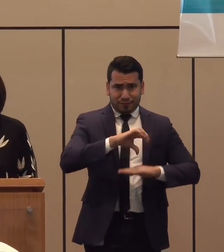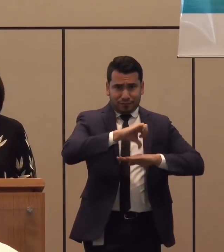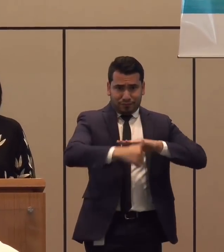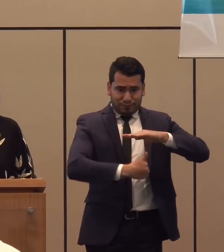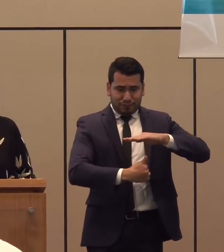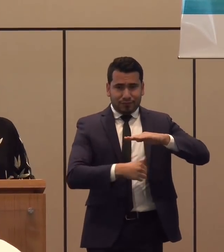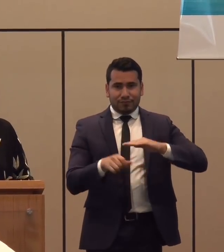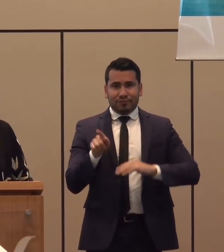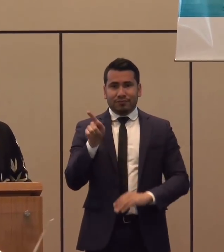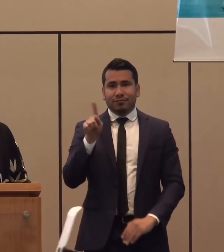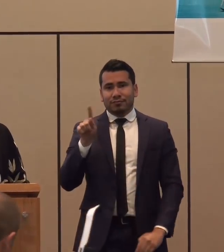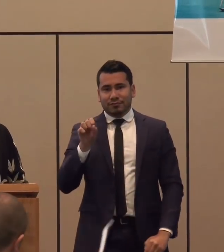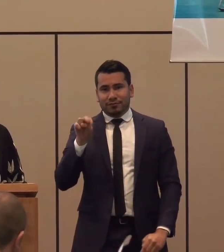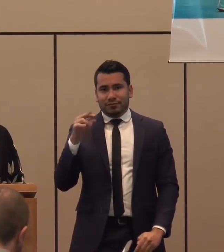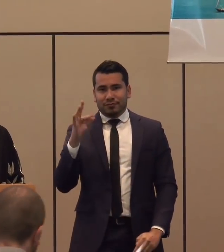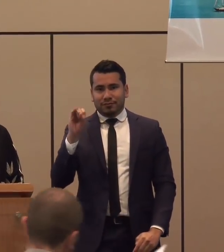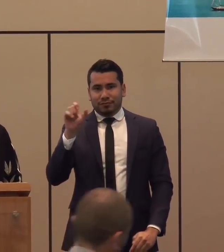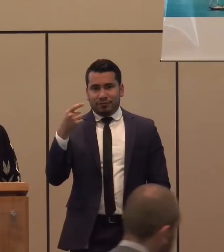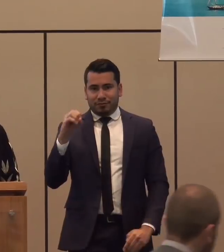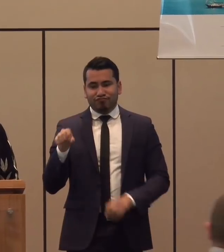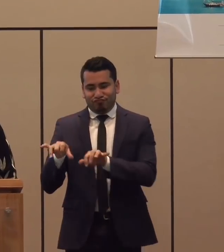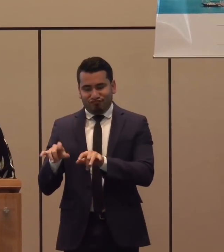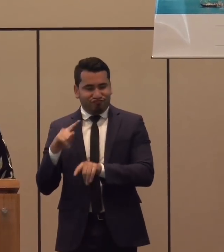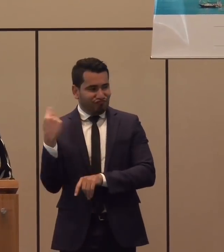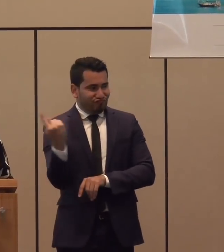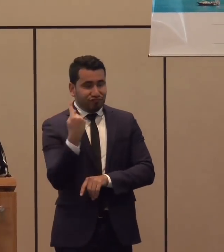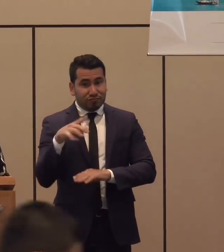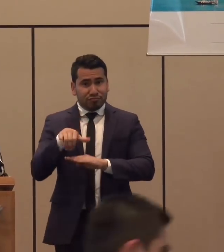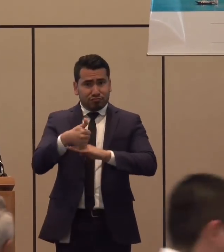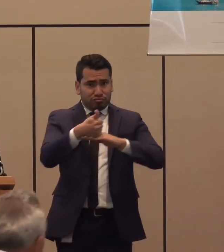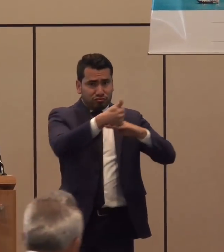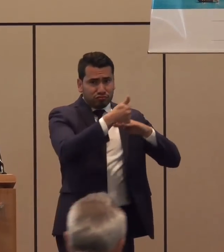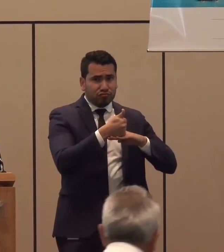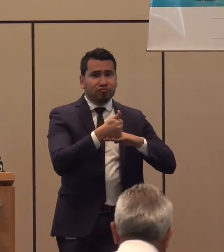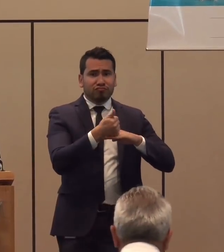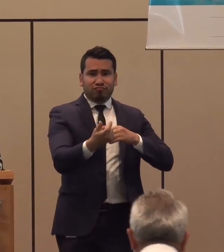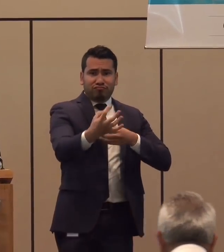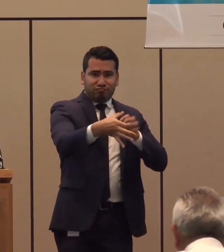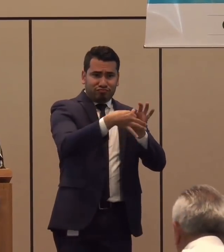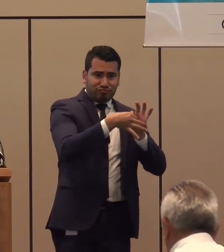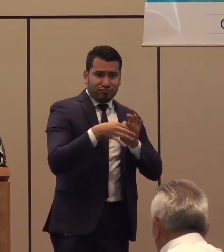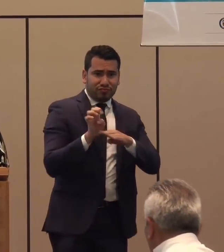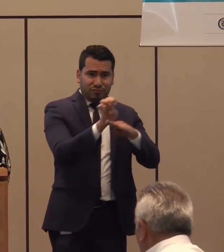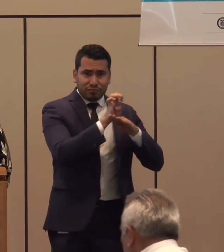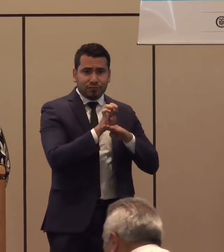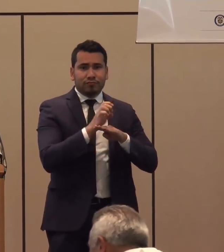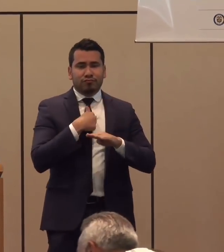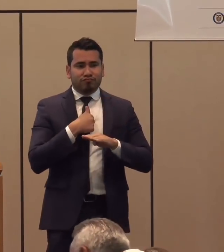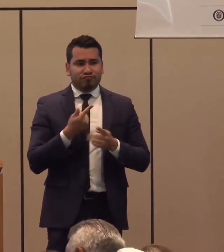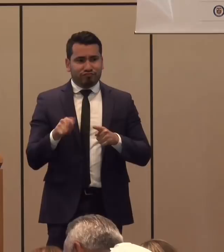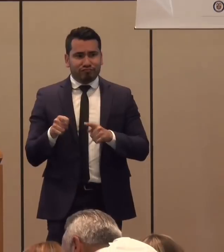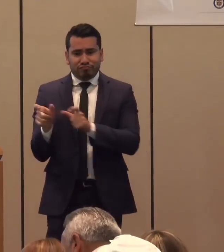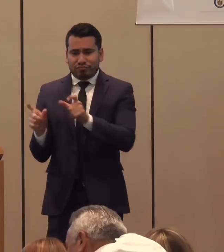santiago el secretario general están los directores y presidentes de las entidades adscritas del sector funcionarios y